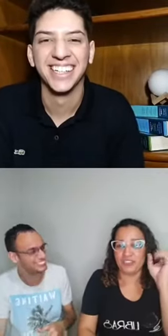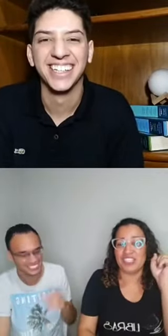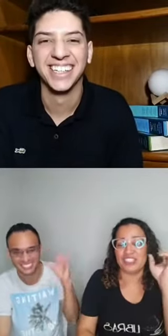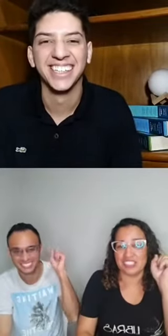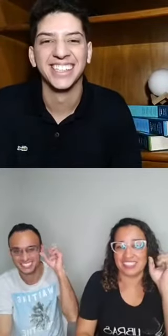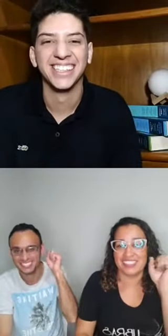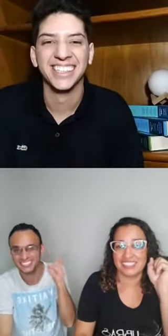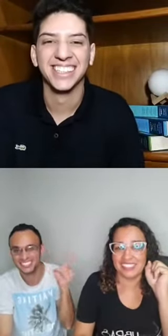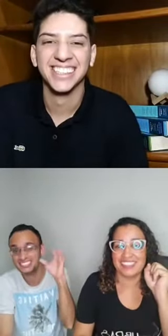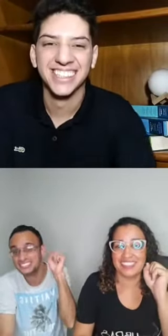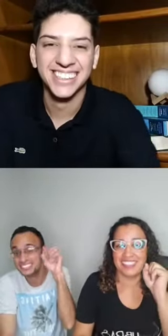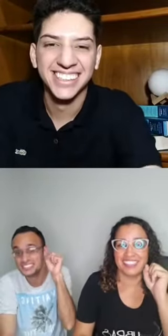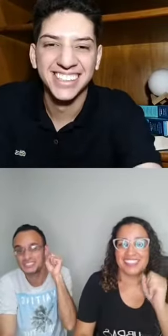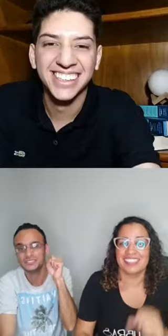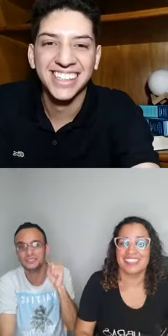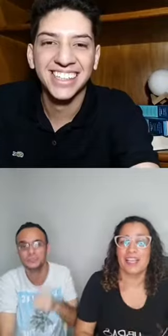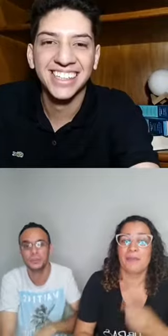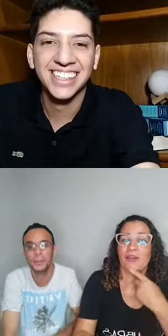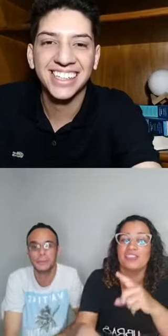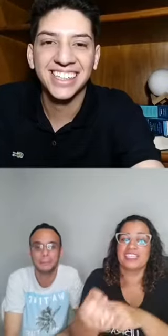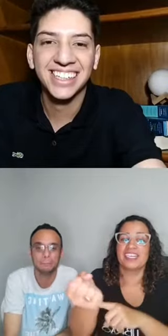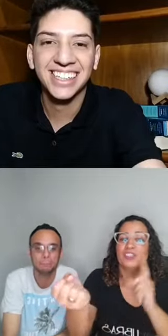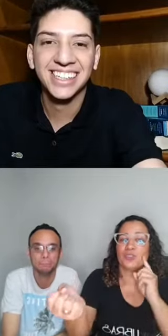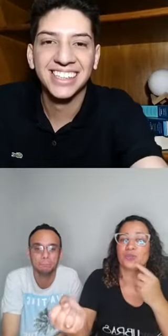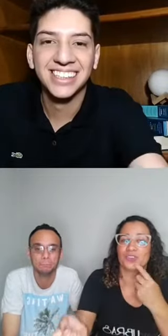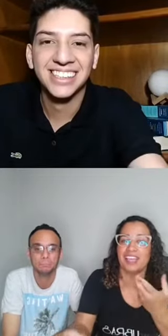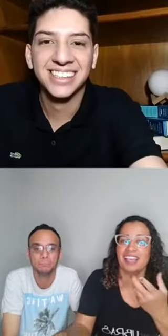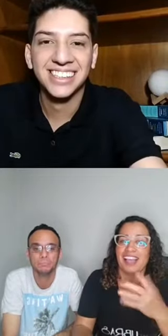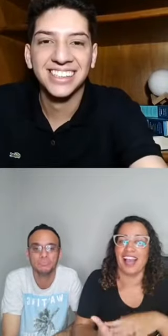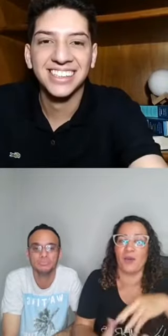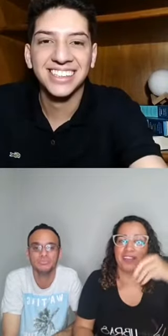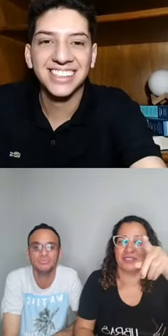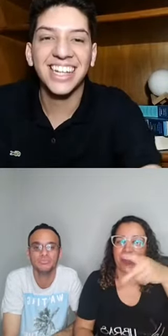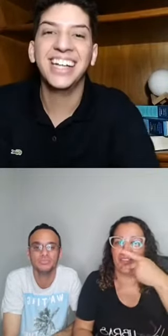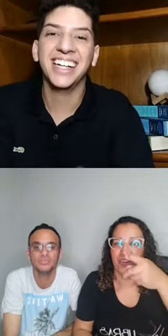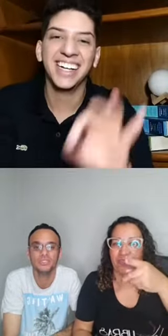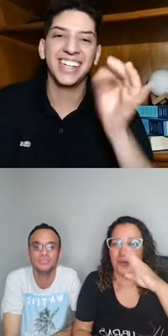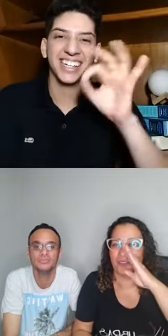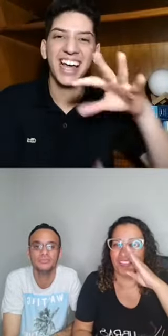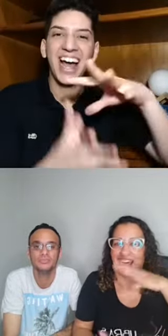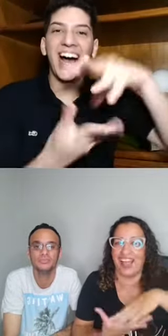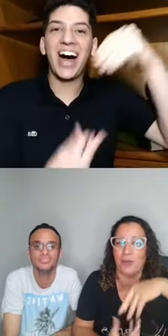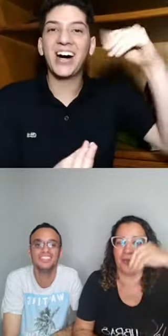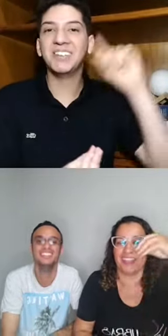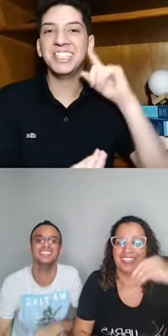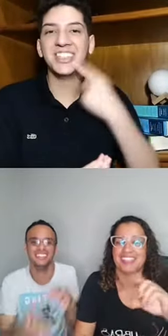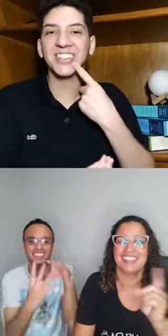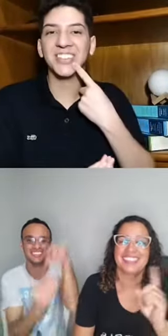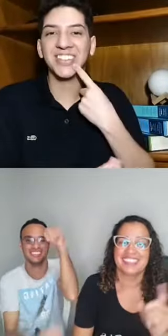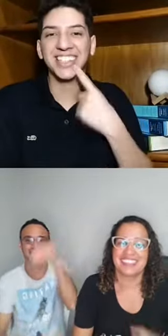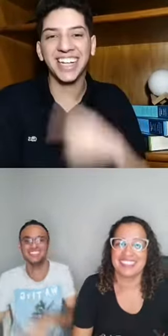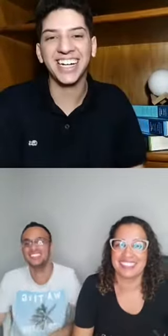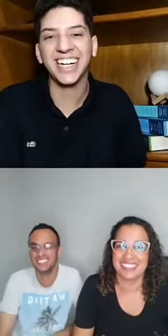sou ouvinte. Mas com sangue de surdo, né? A alma que você falou, Bruno. A alma.